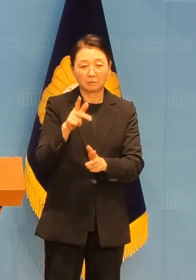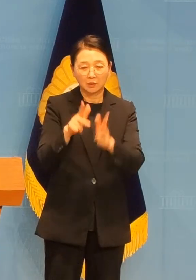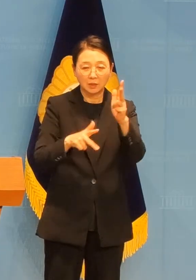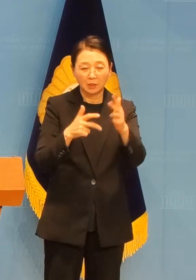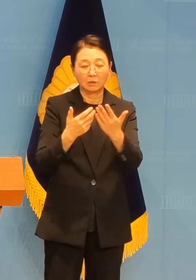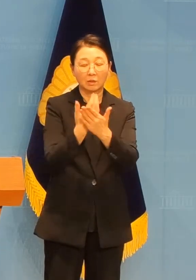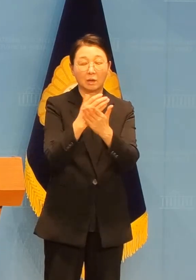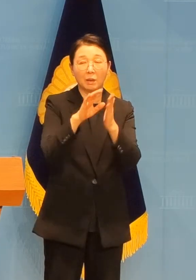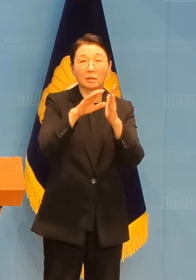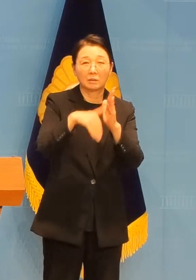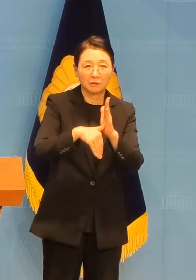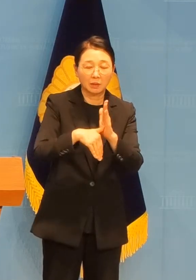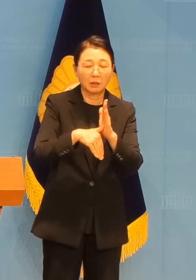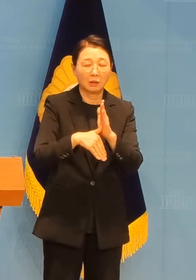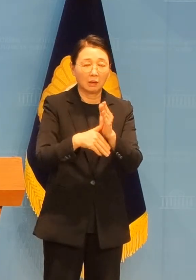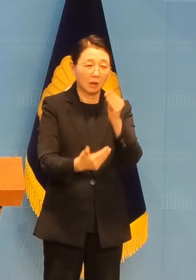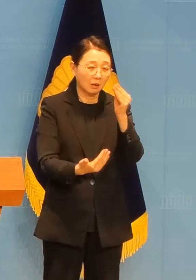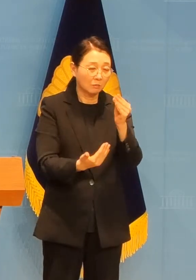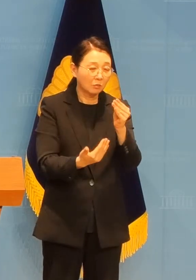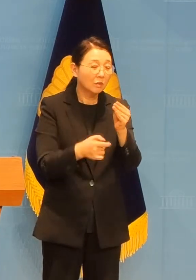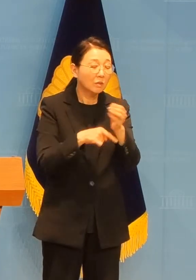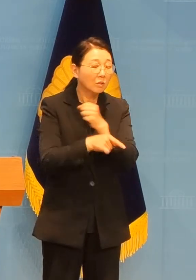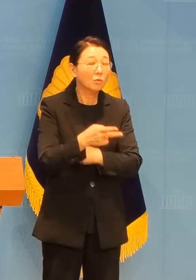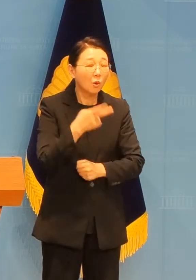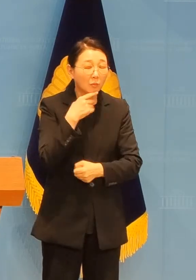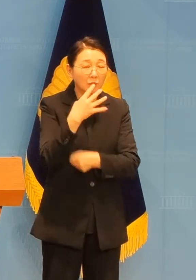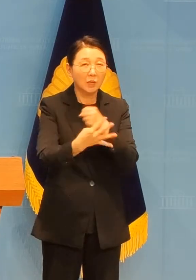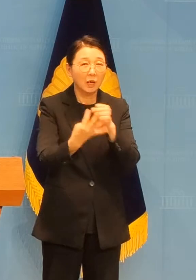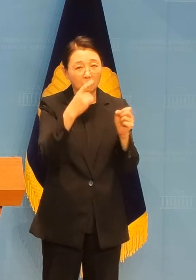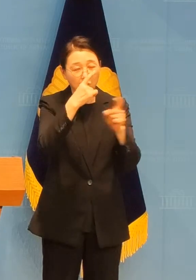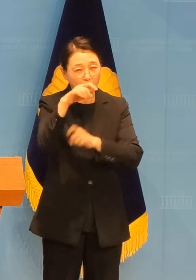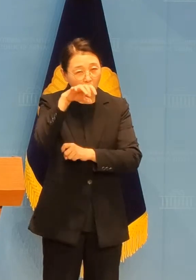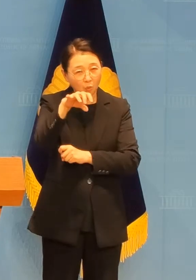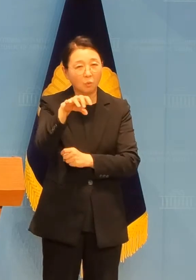없이 4주기 사고 현장 추모식을 불허했기 때문입니다.